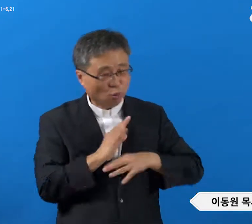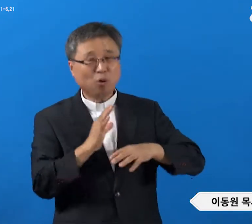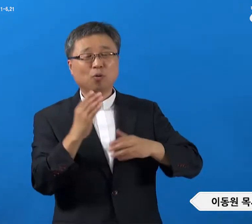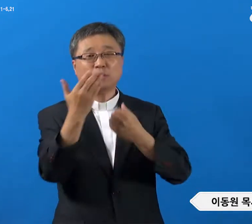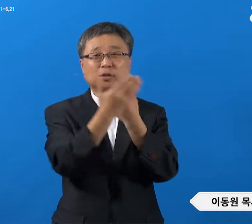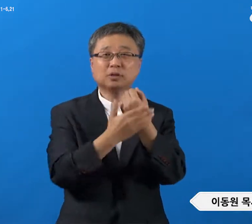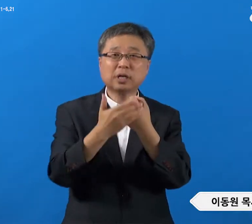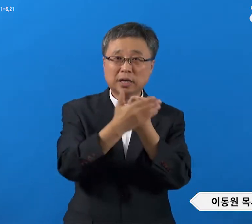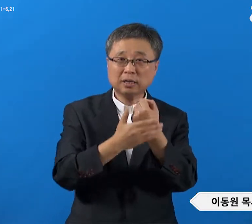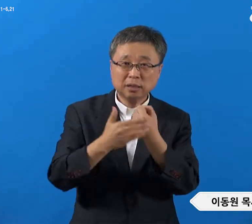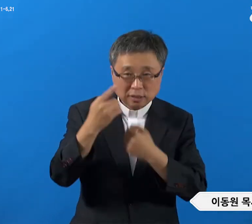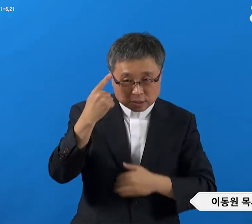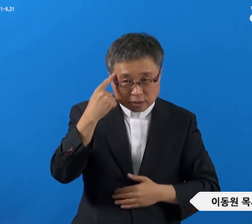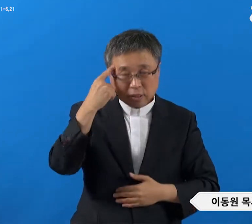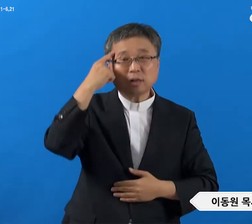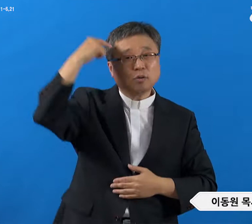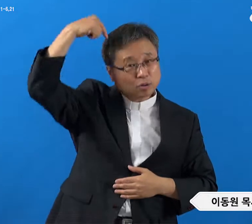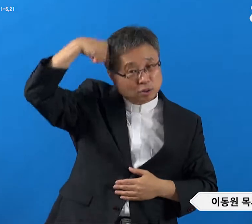아마 느끼고 있었을 것입니다.